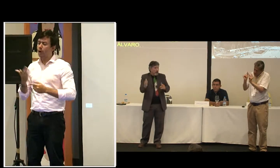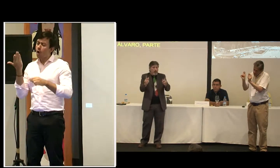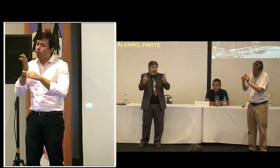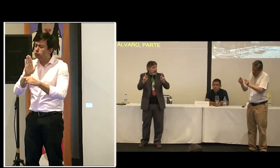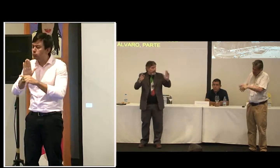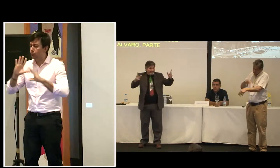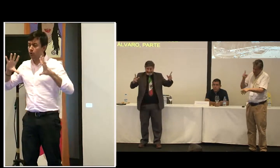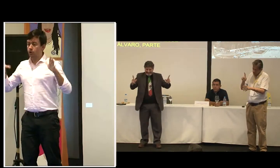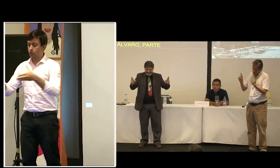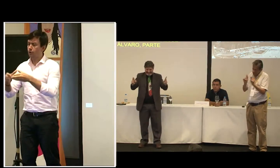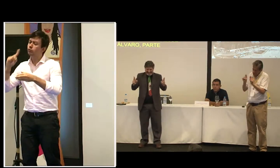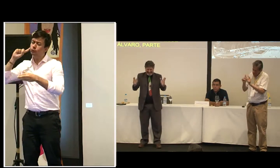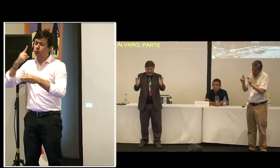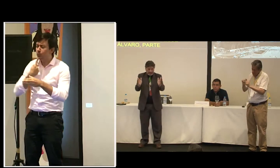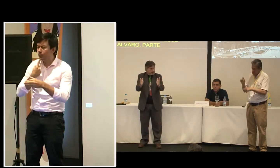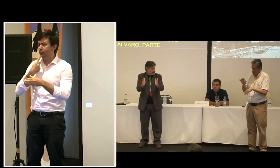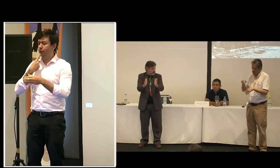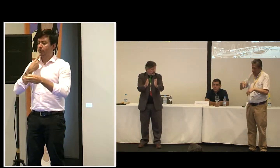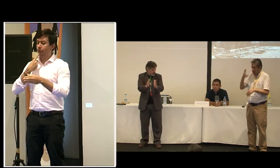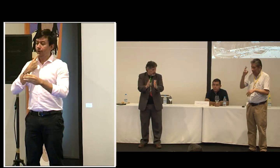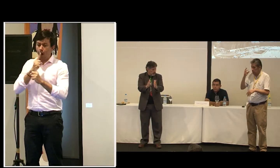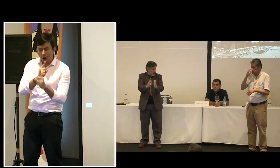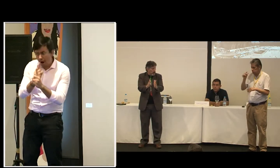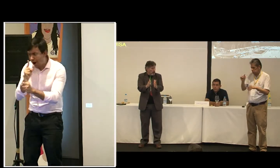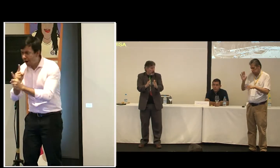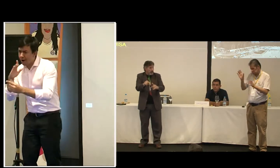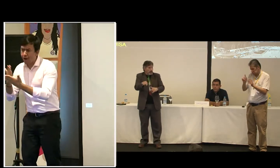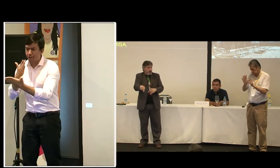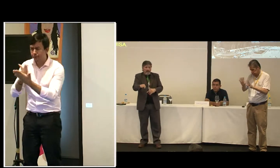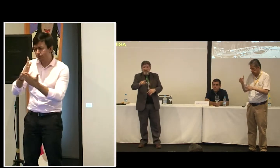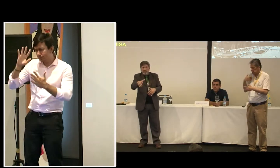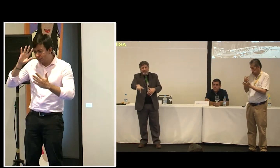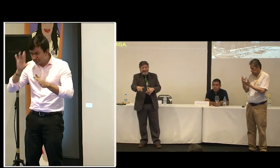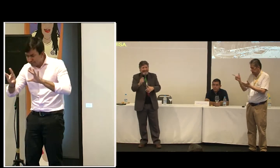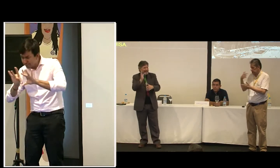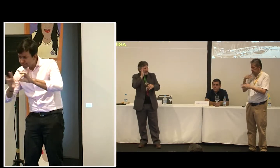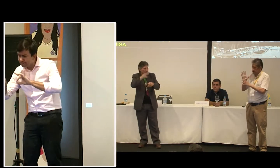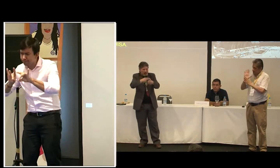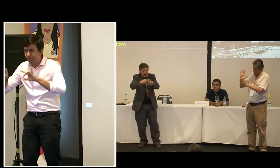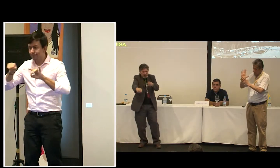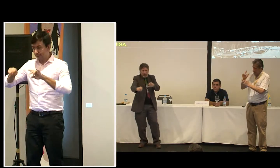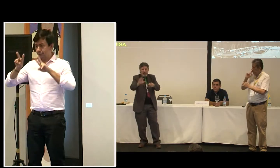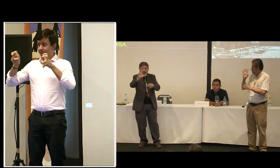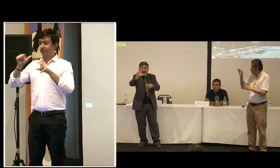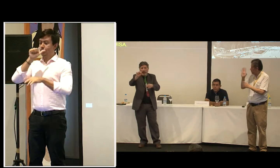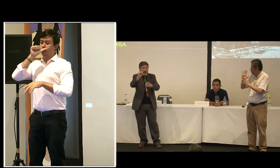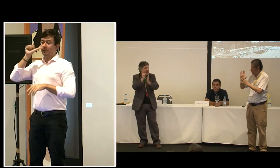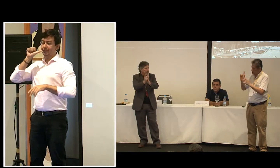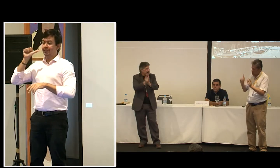Tivemos um presidente em específico que auxiliou muito a comunidade surda.